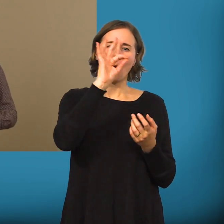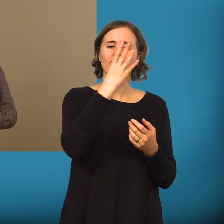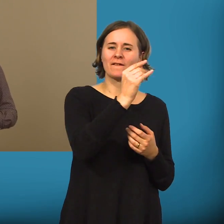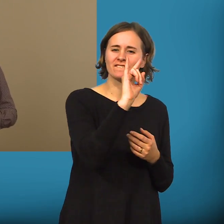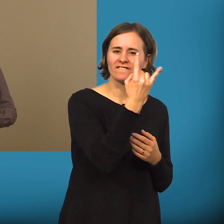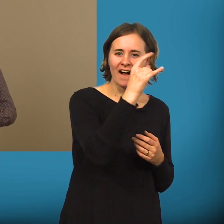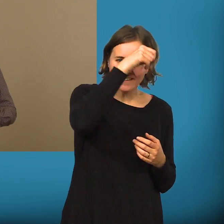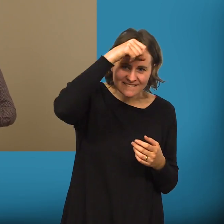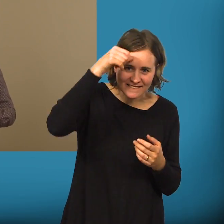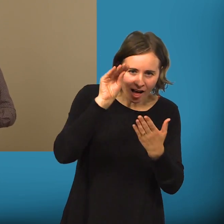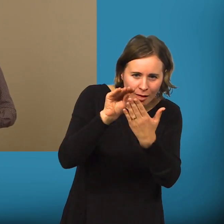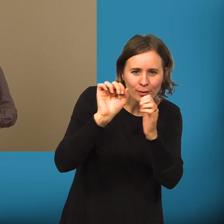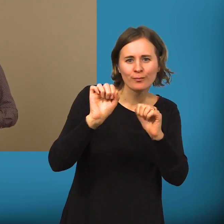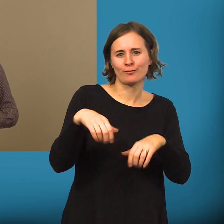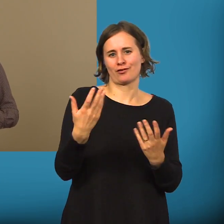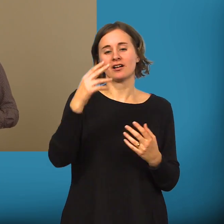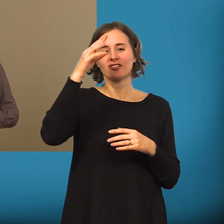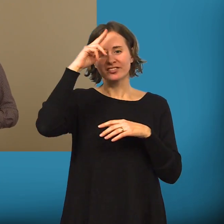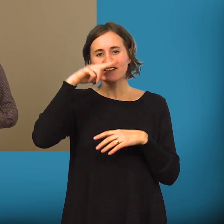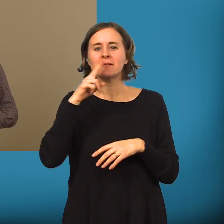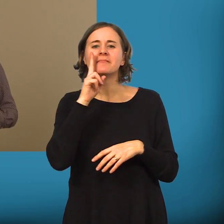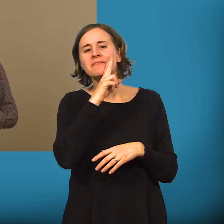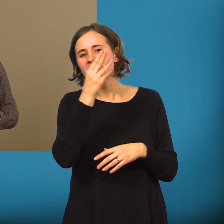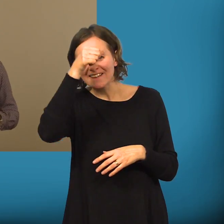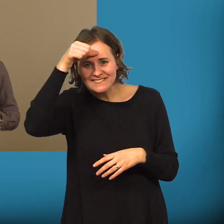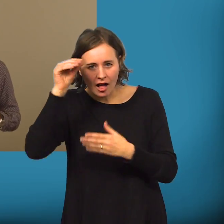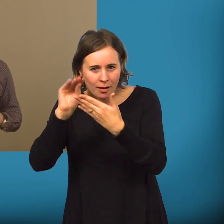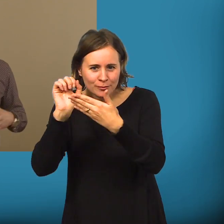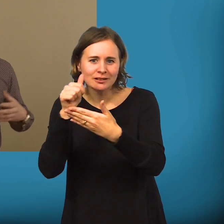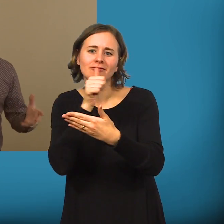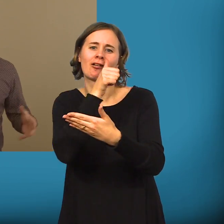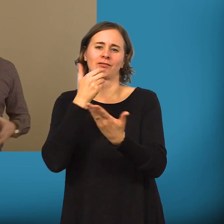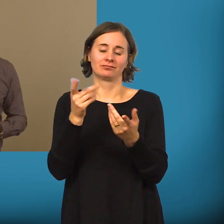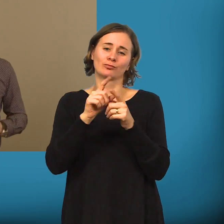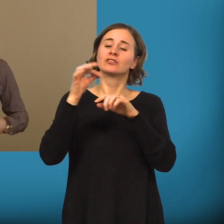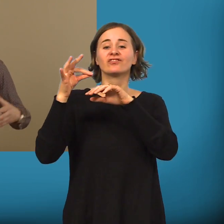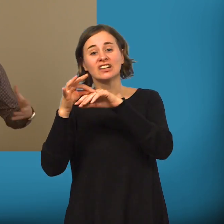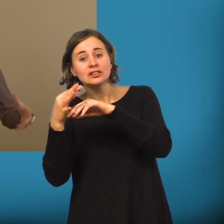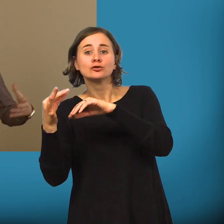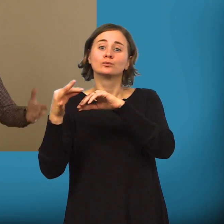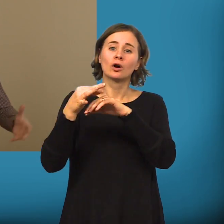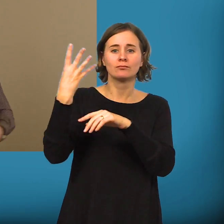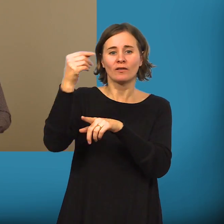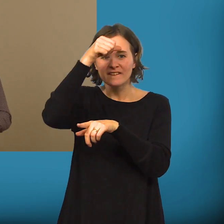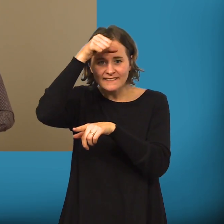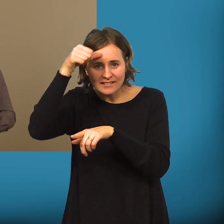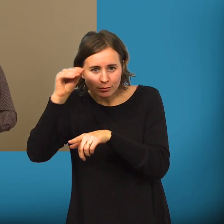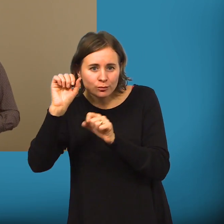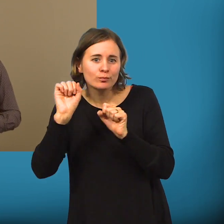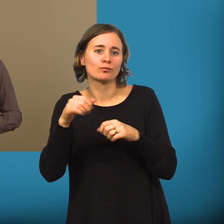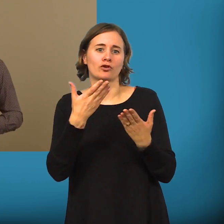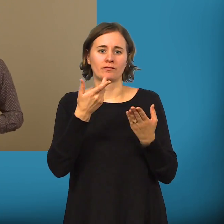geriausi slaptažodžiai tai yra vaikų, tėvų, antrų pusių, vardai, gimimo datos ir panašus